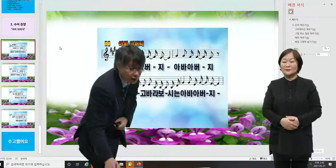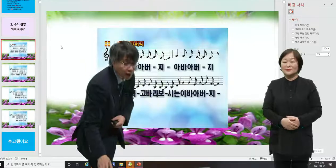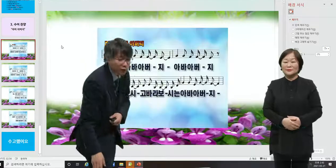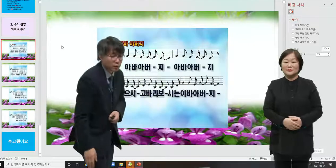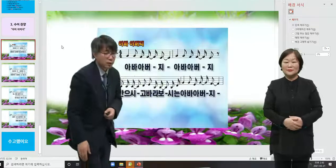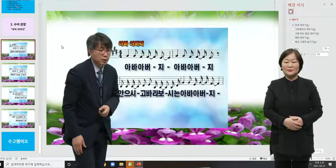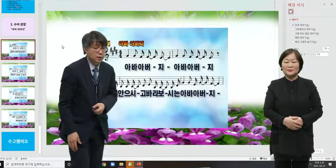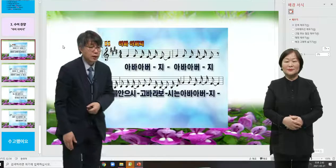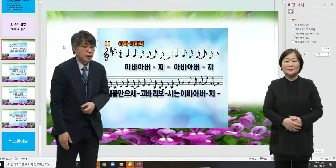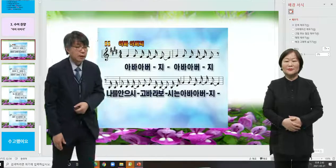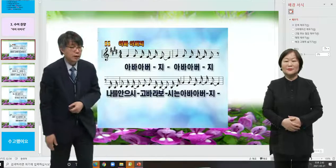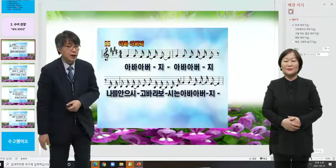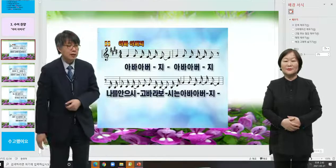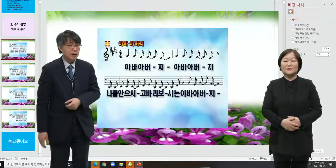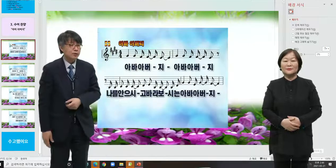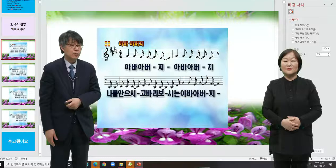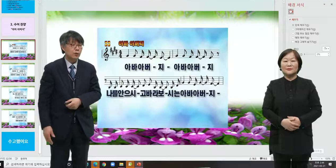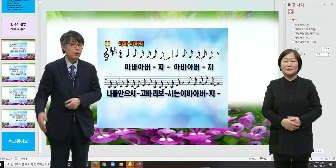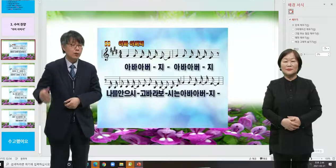네, 나를